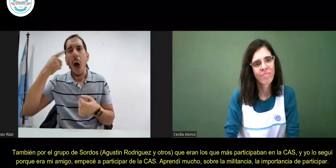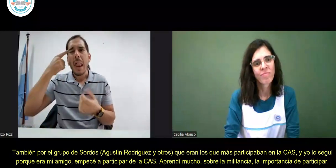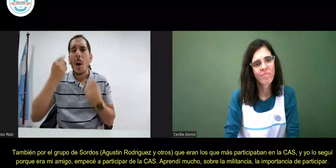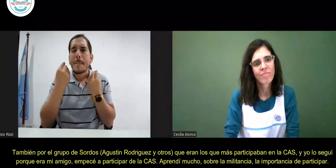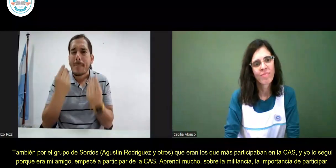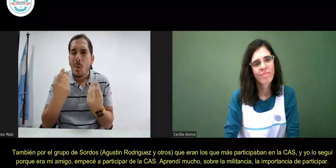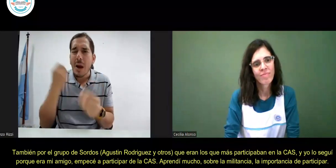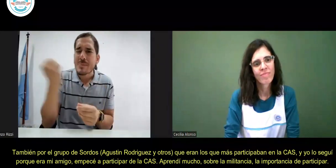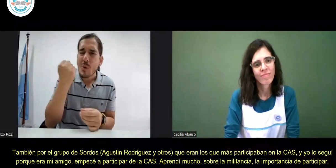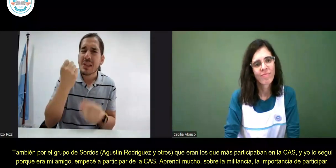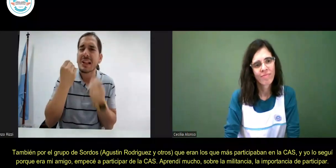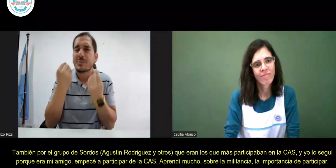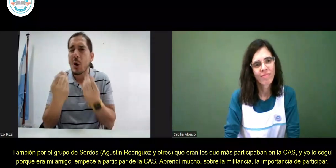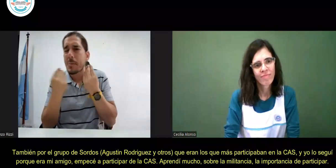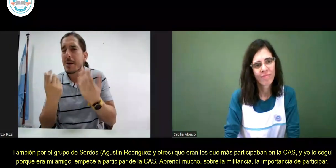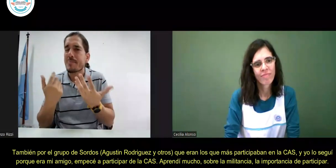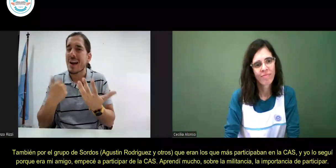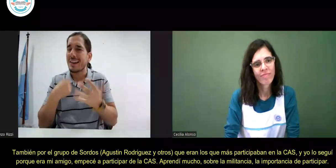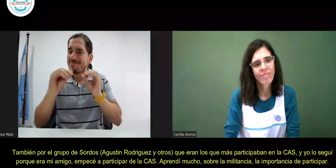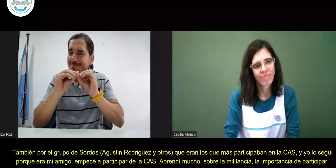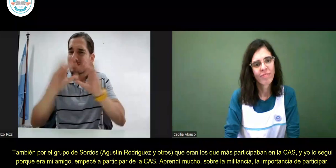militancia, sobre la importancia de participar.